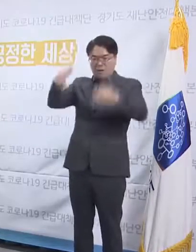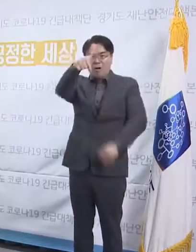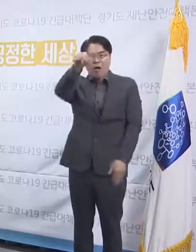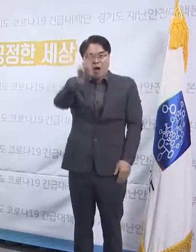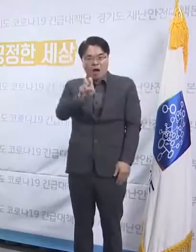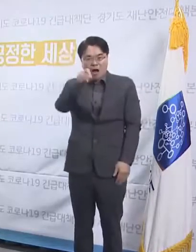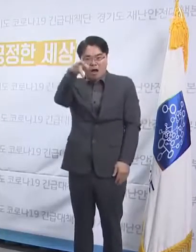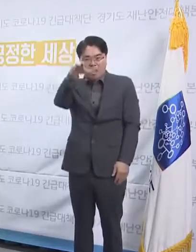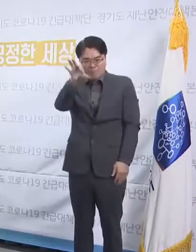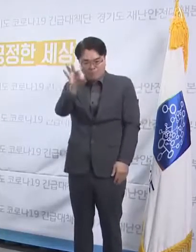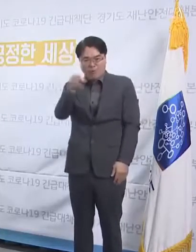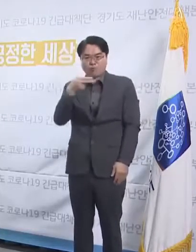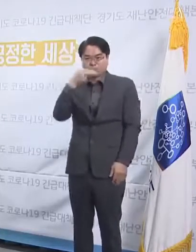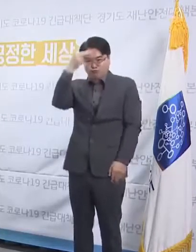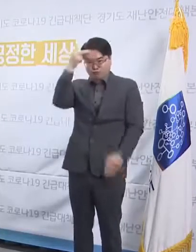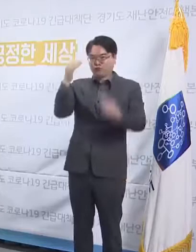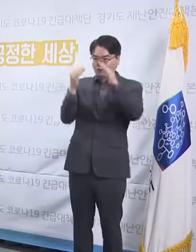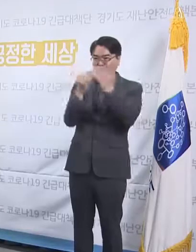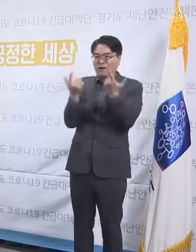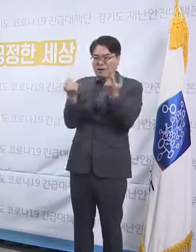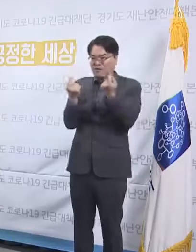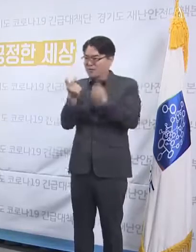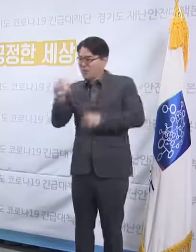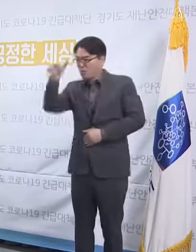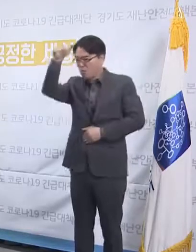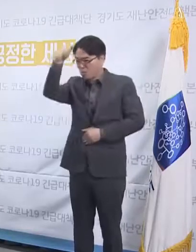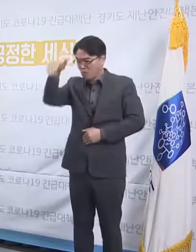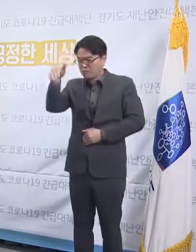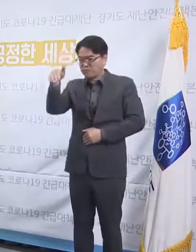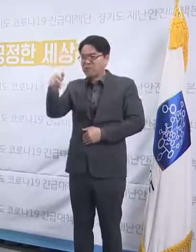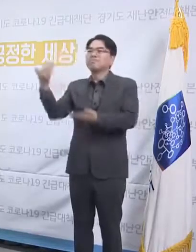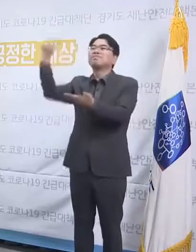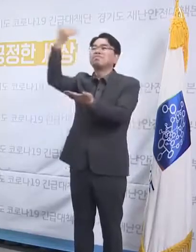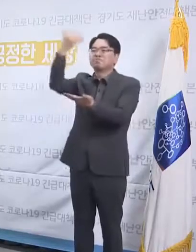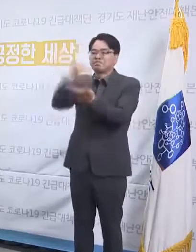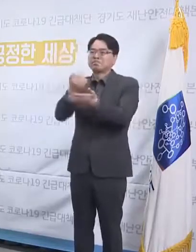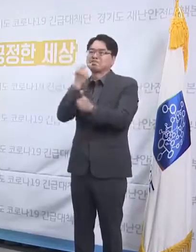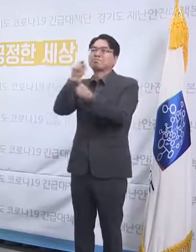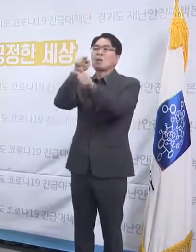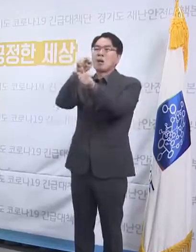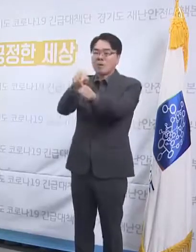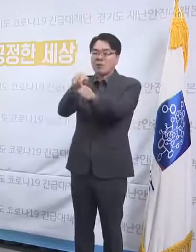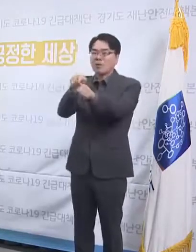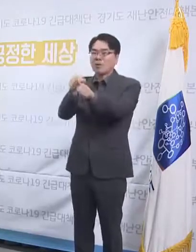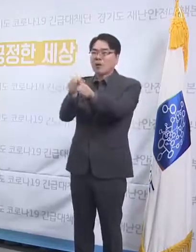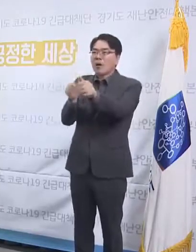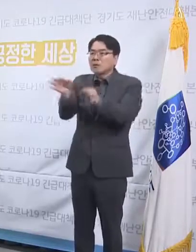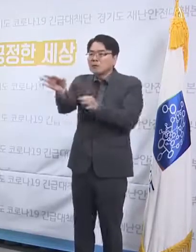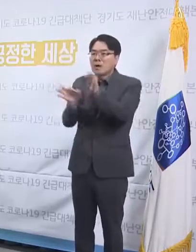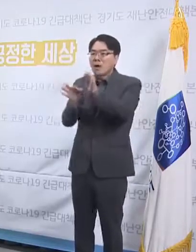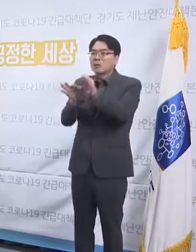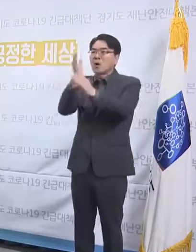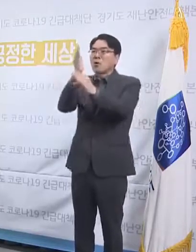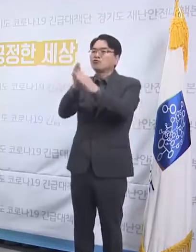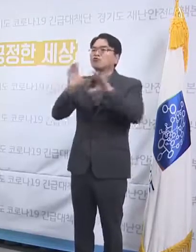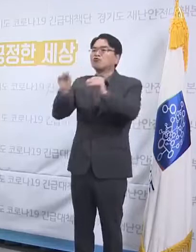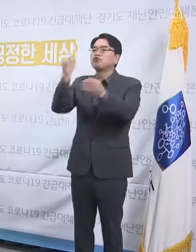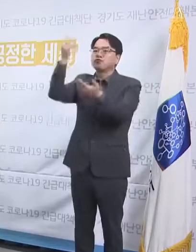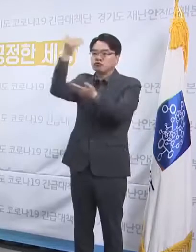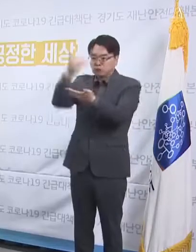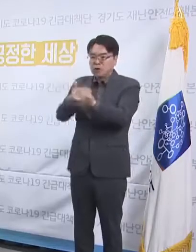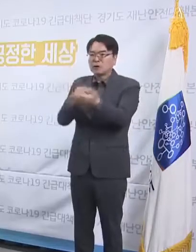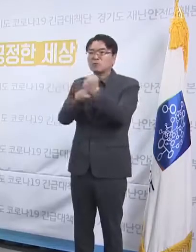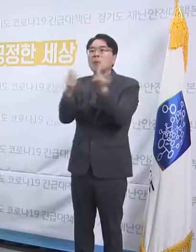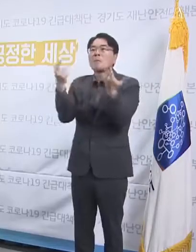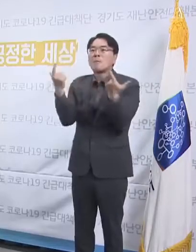감성주점, 콜라텍 등에 대한 집합금지 명령을 내리셨는데요. 사실상 영업중지에 해당되는 것 같은데 향후 도